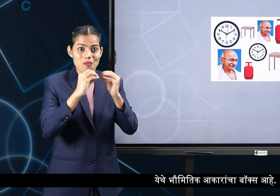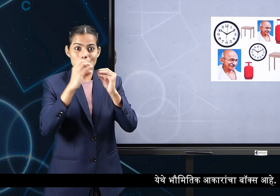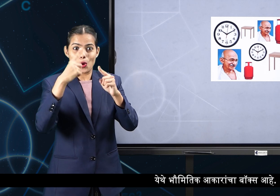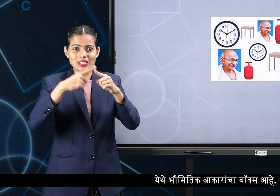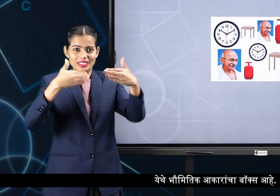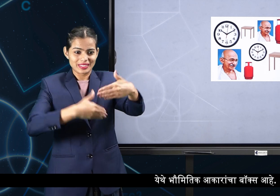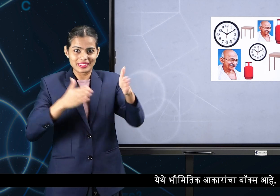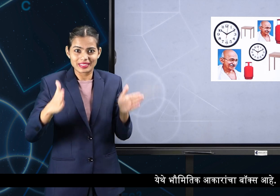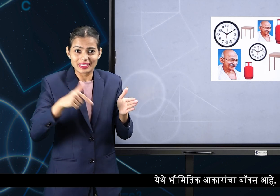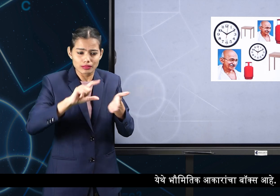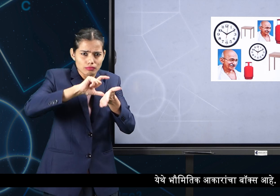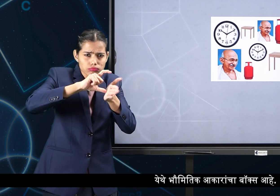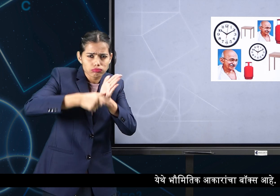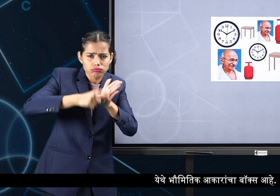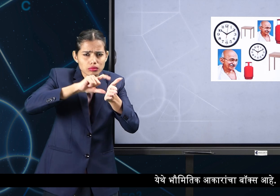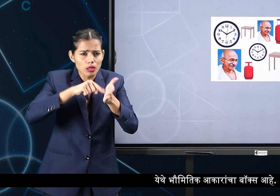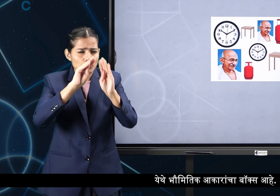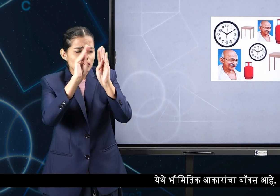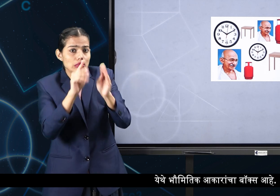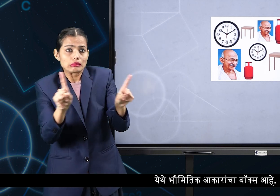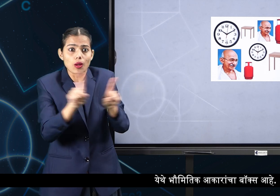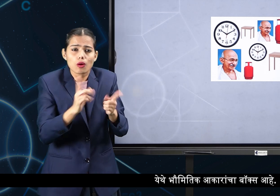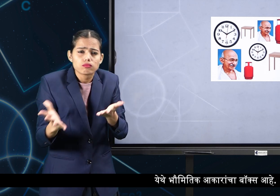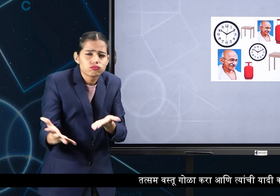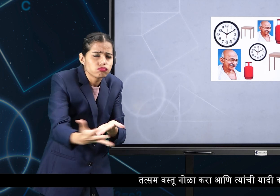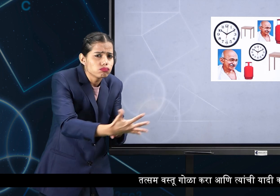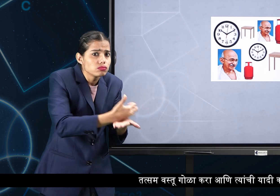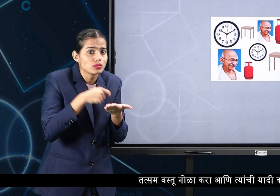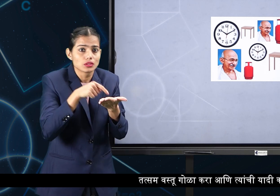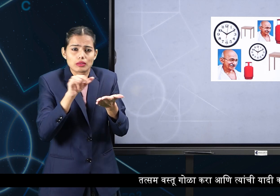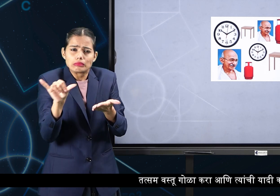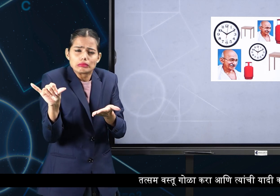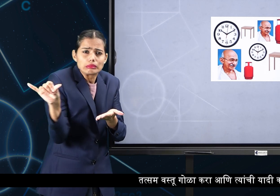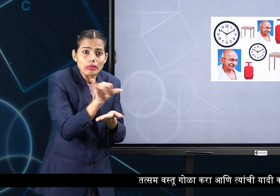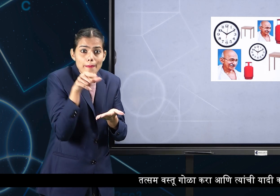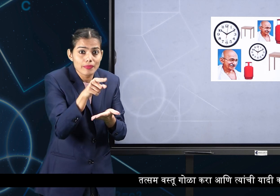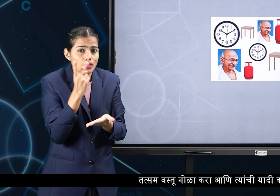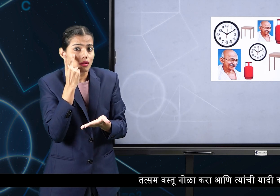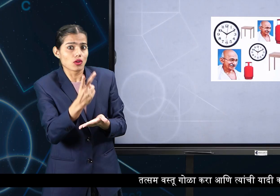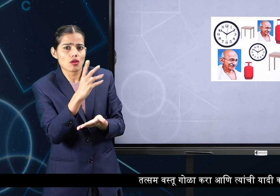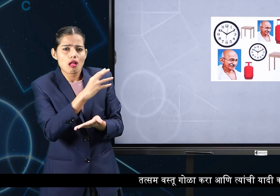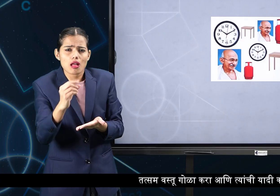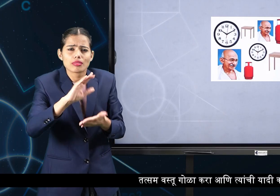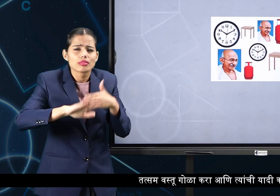येथे भौमितिक आकारांचा बॉक्स आहे. तत्सम वस्तू गोळा करा आणि त्यांची यादी